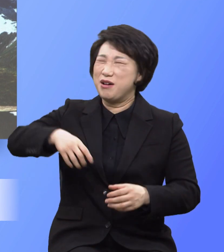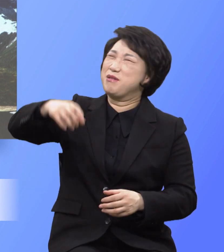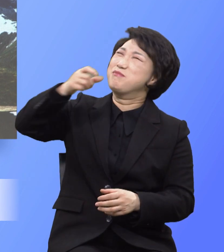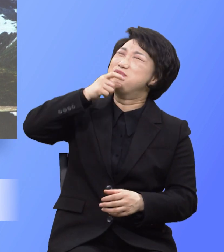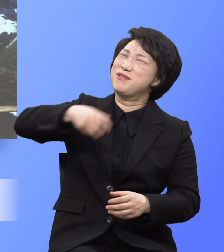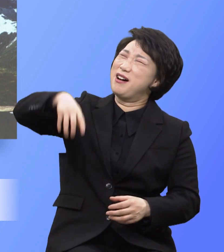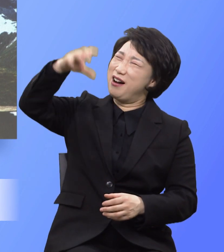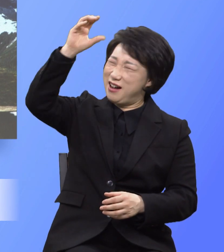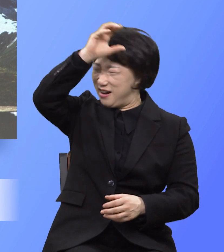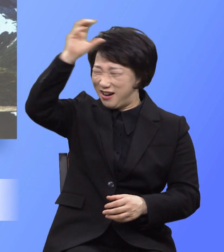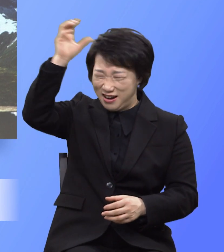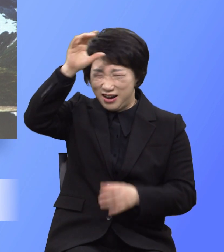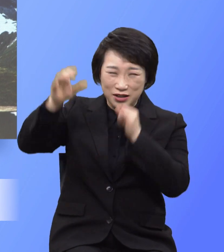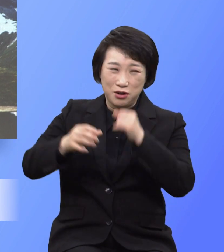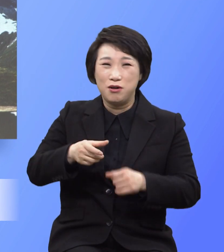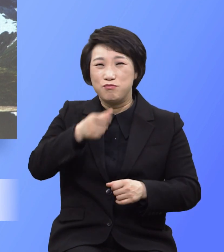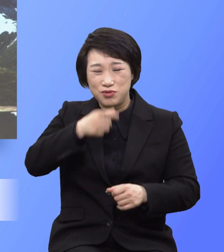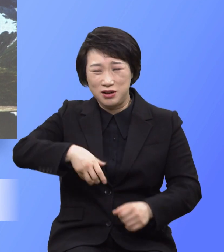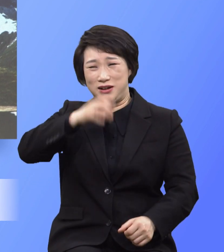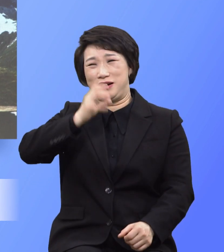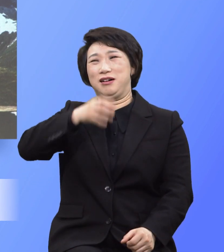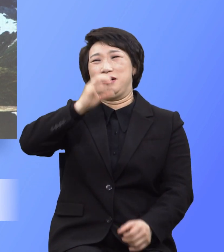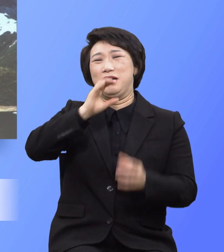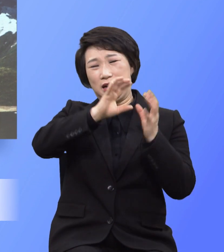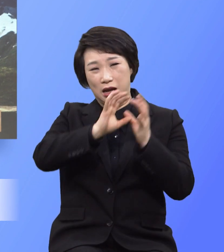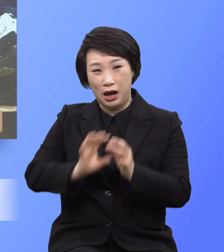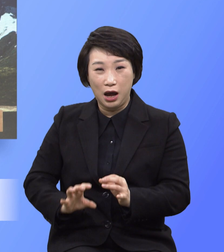또 먹고 또 먹고 또 먹고 그래가면서